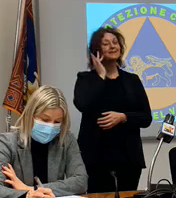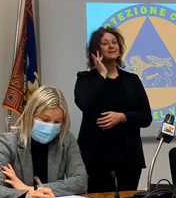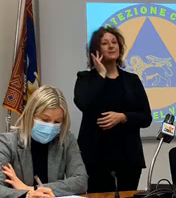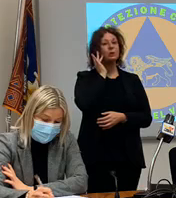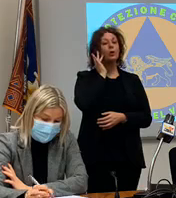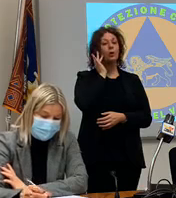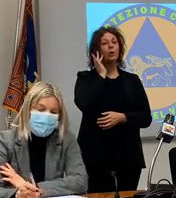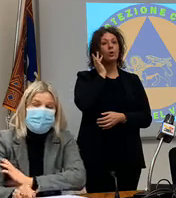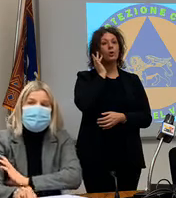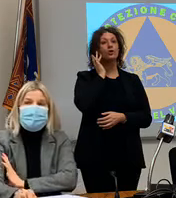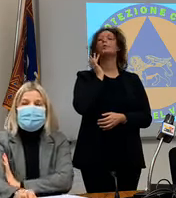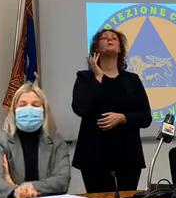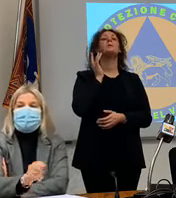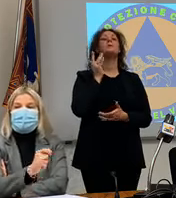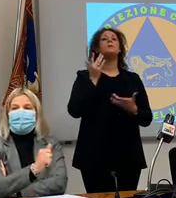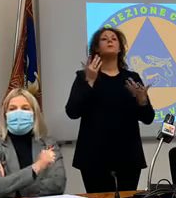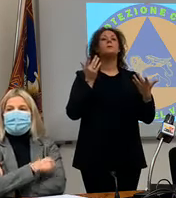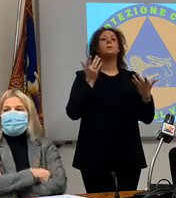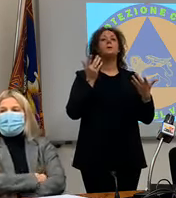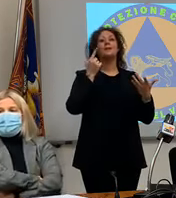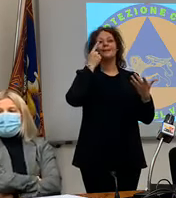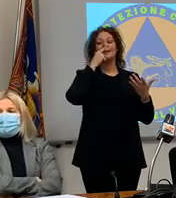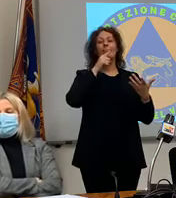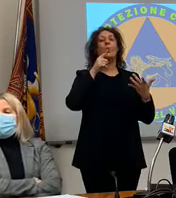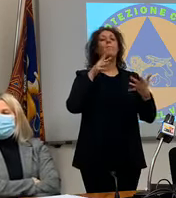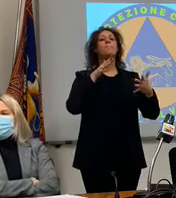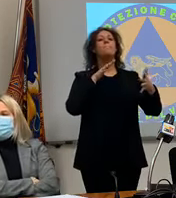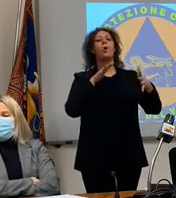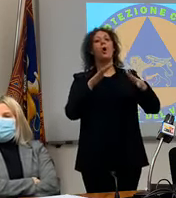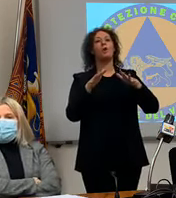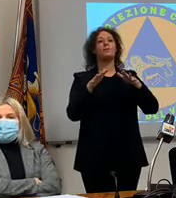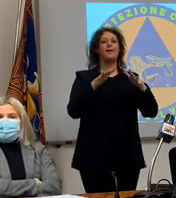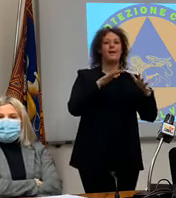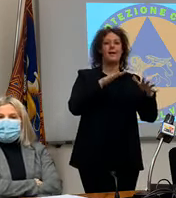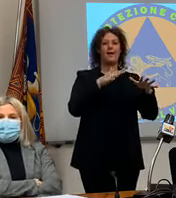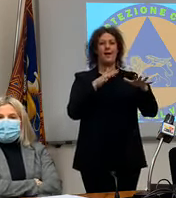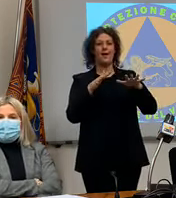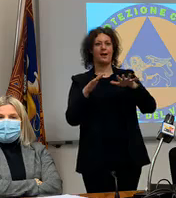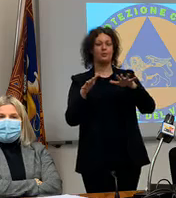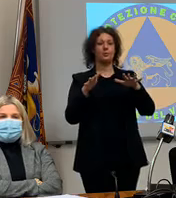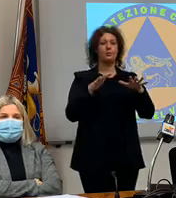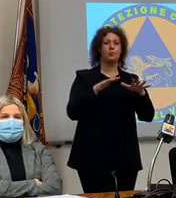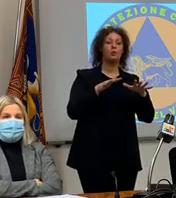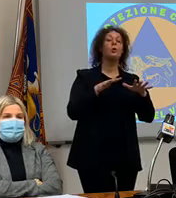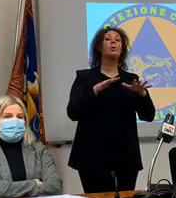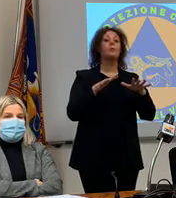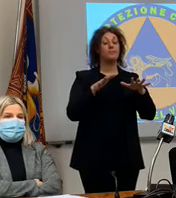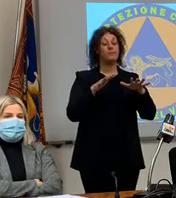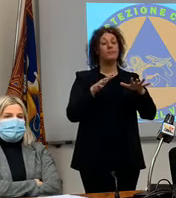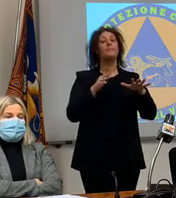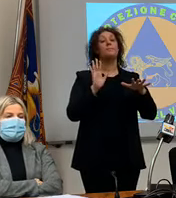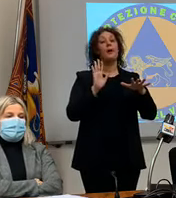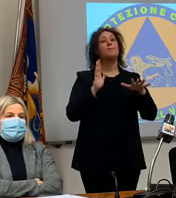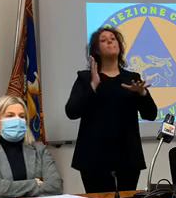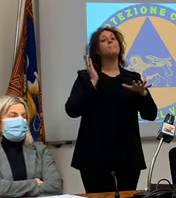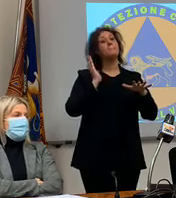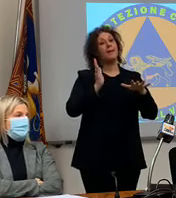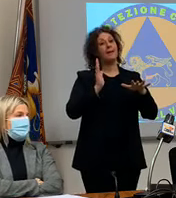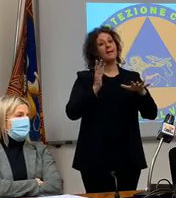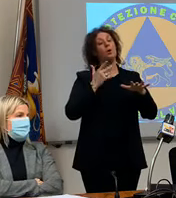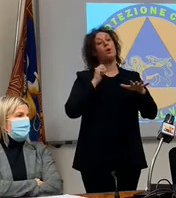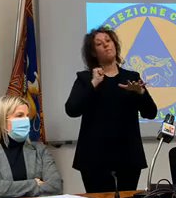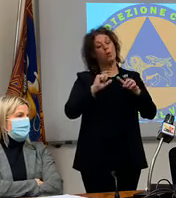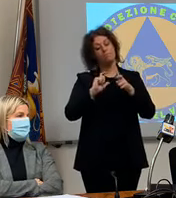precedenti è uno scenario di rischio moderato con pericolo di passaggio in una zona ad